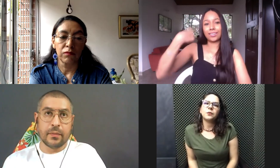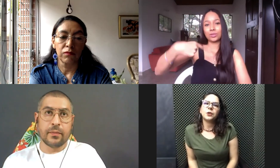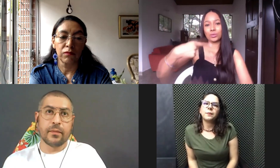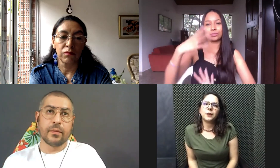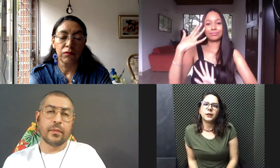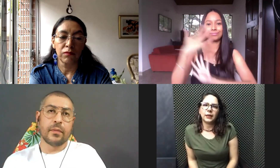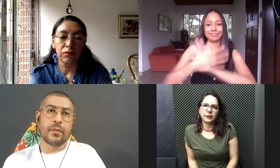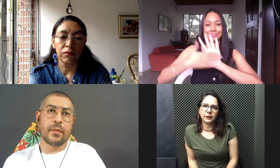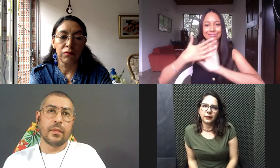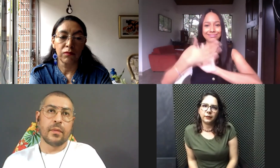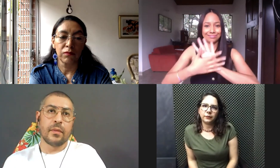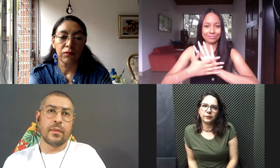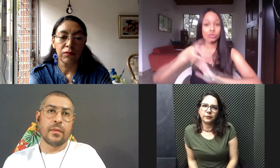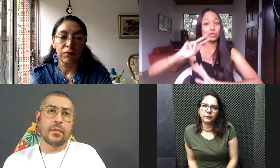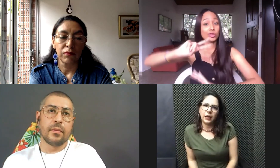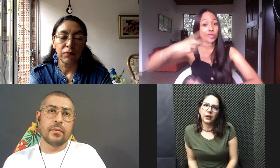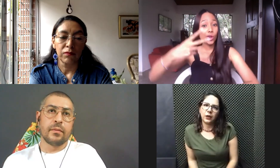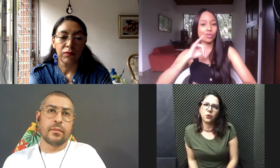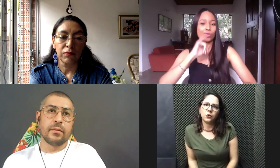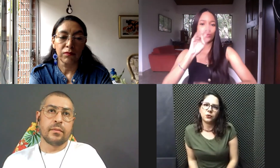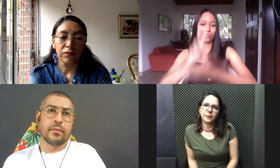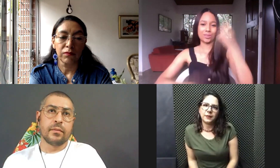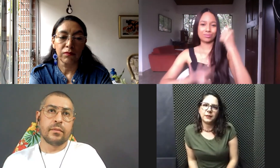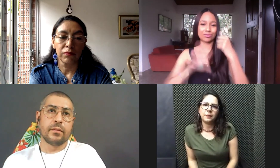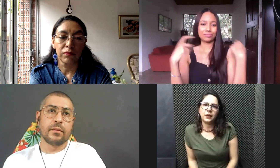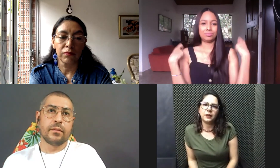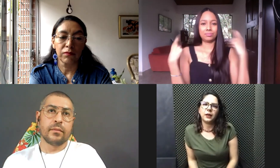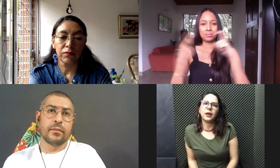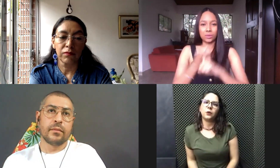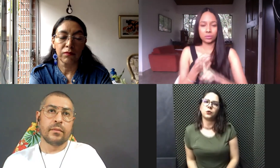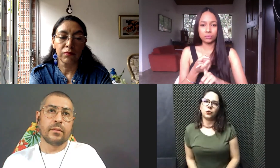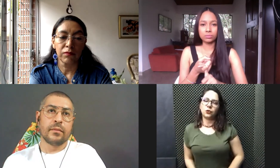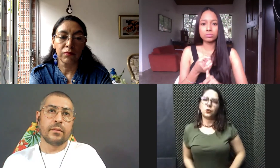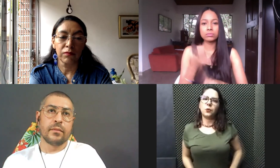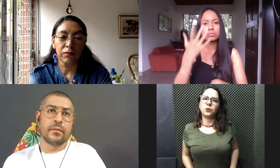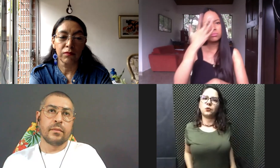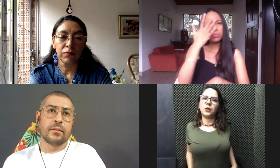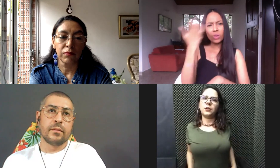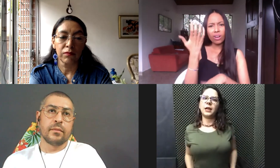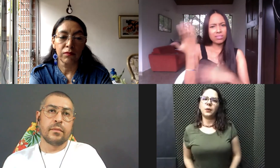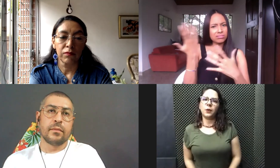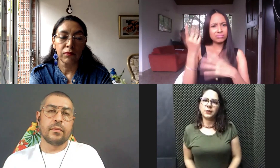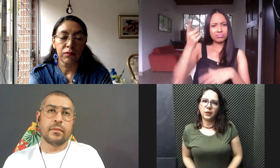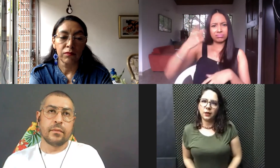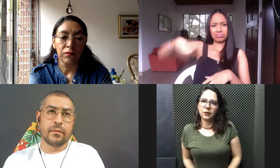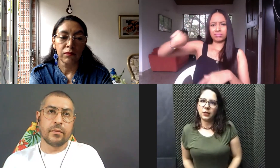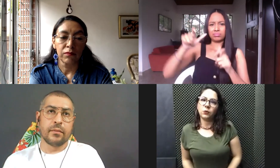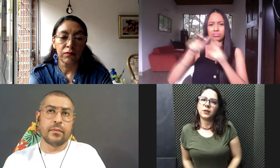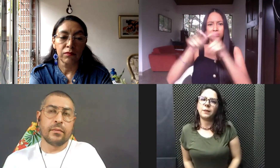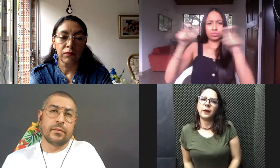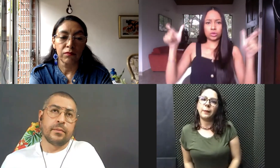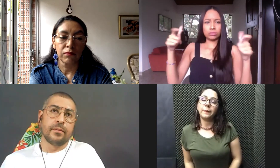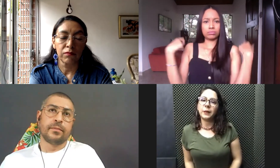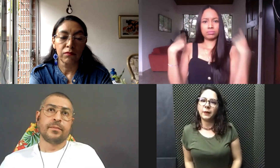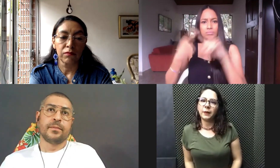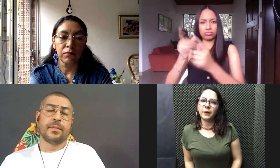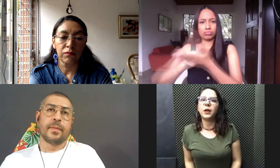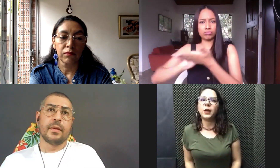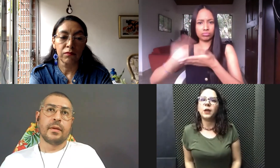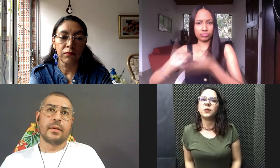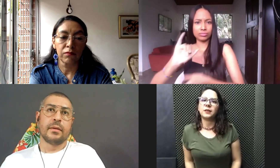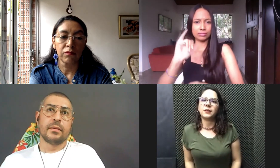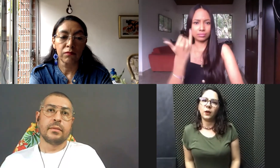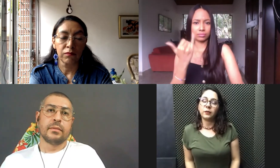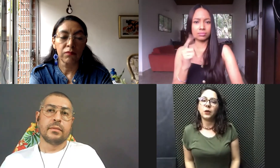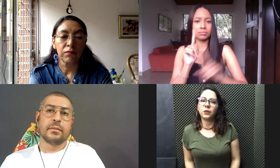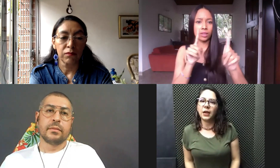es muy importante reconocer precisamente que nosotros somos usuarios de la lengua de señas y es nuestra primera lengua y